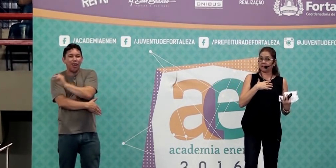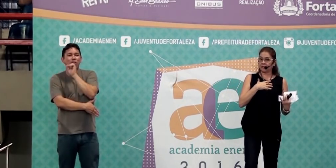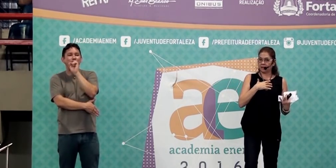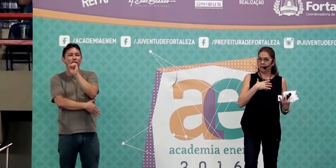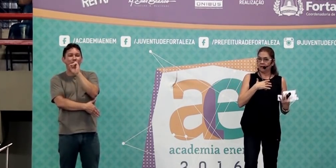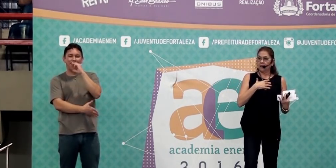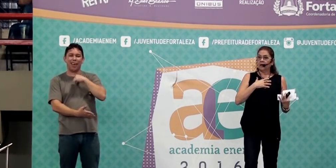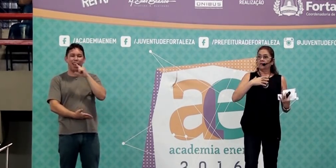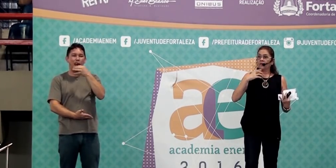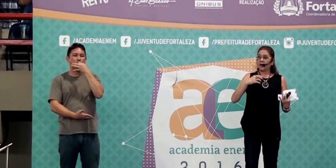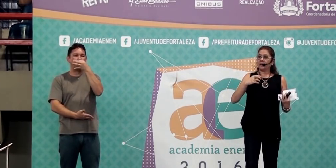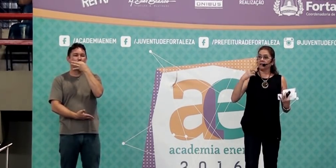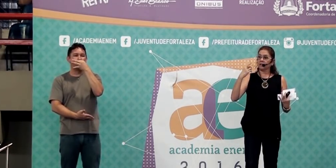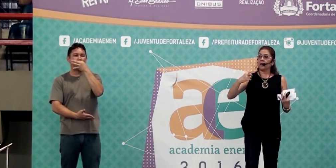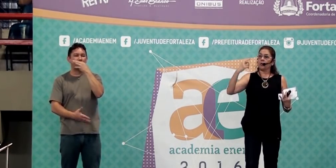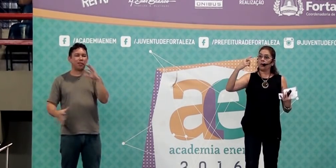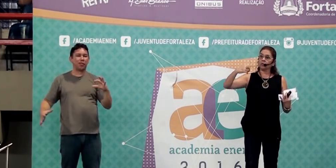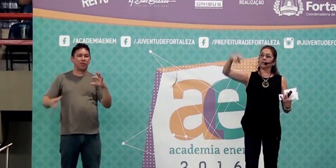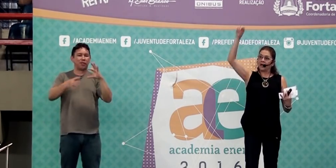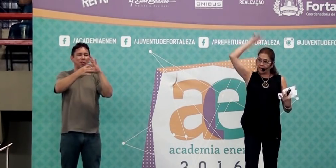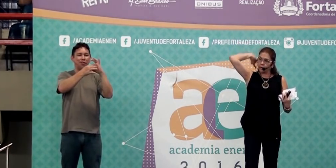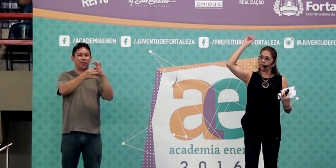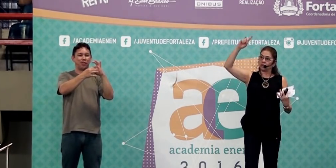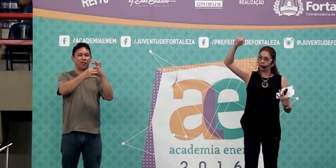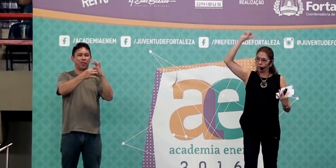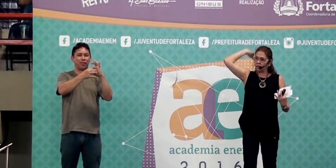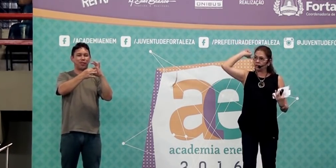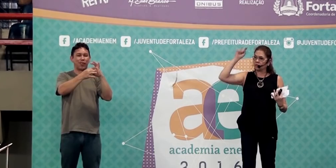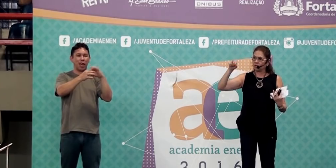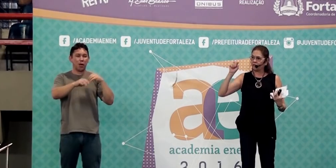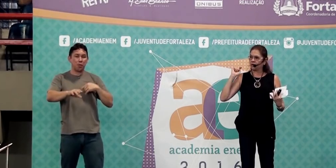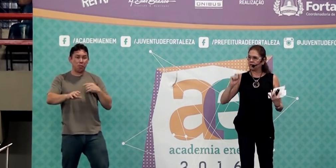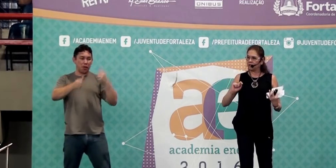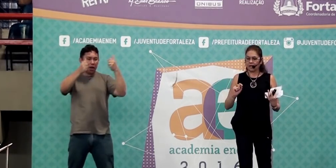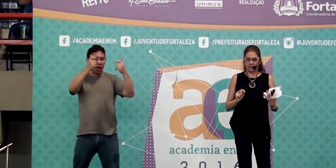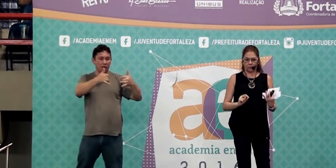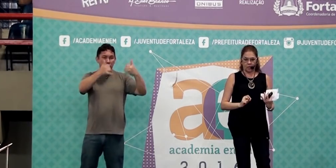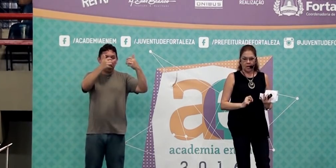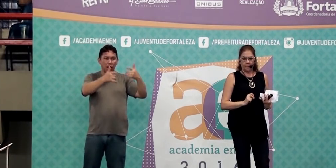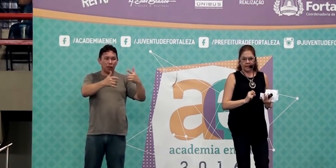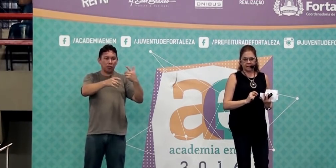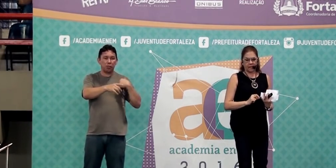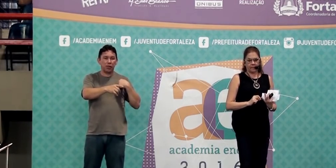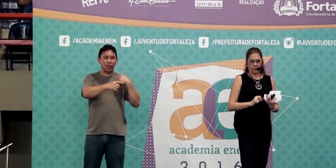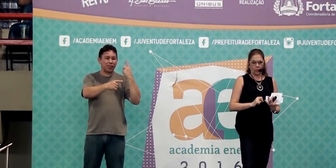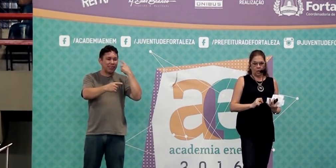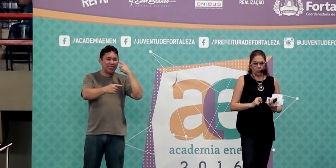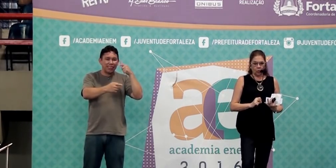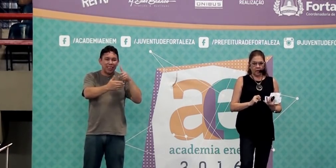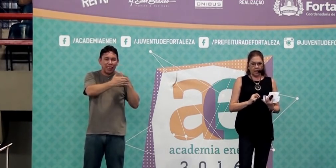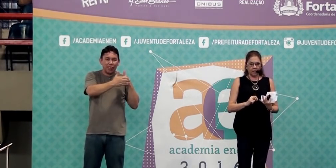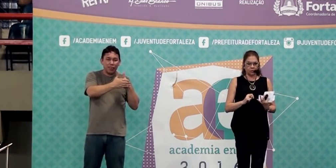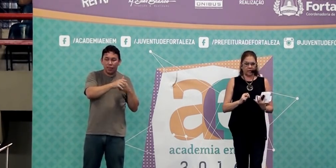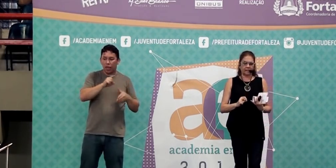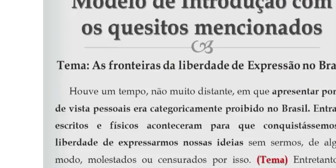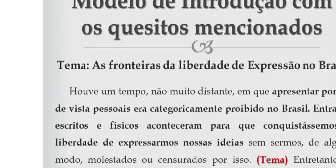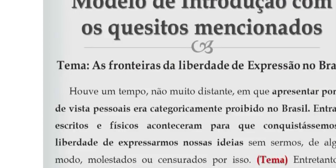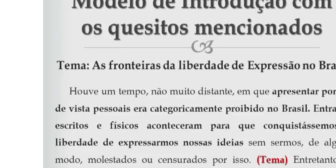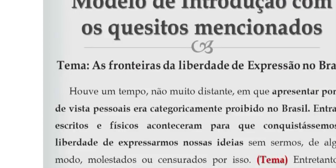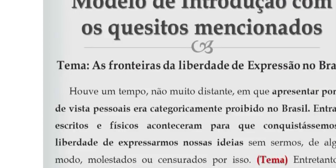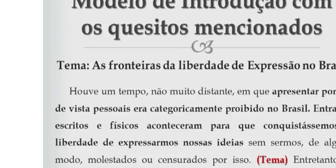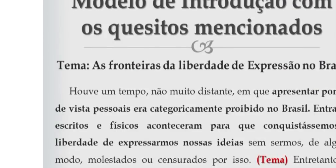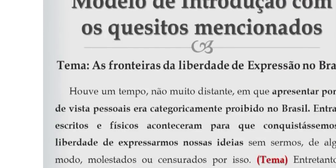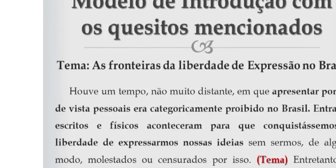a tese, vai ser o contrário de tudo isso que já foi citado. Percebam, o ganho